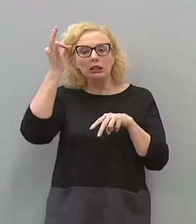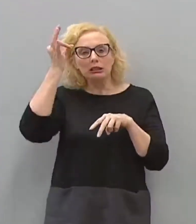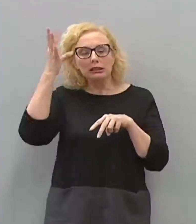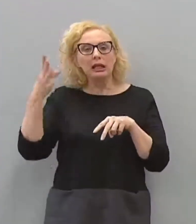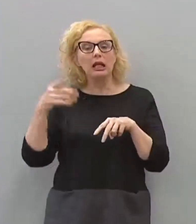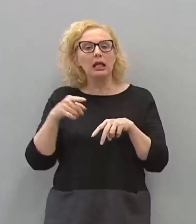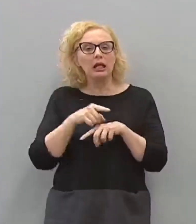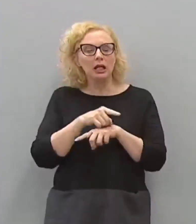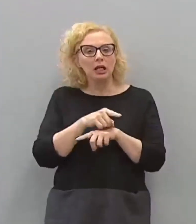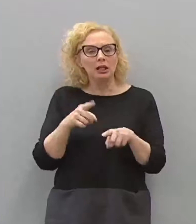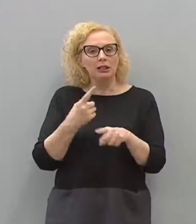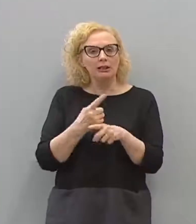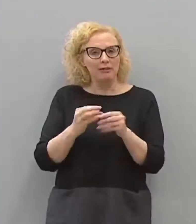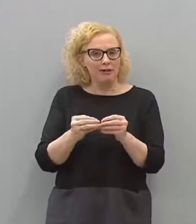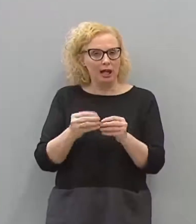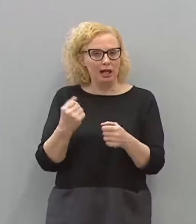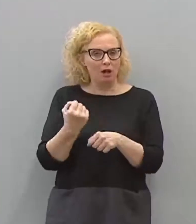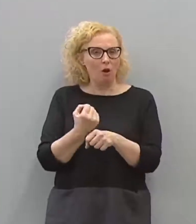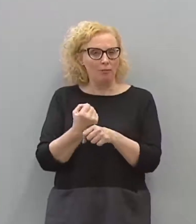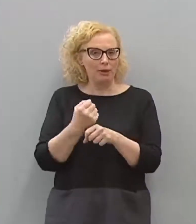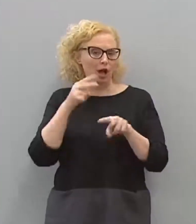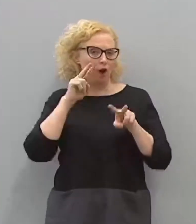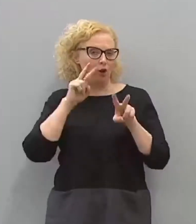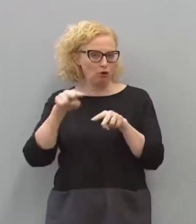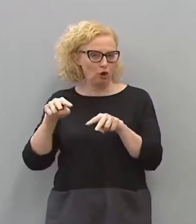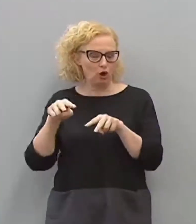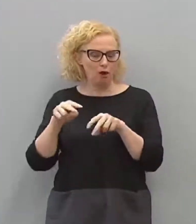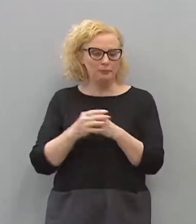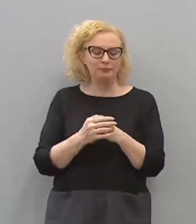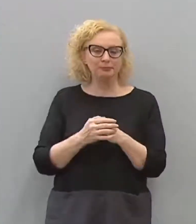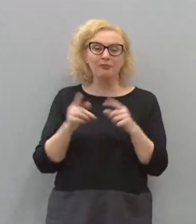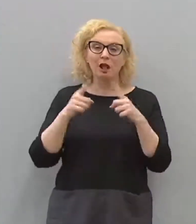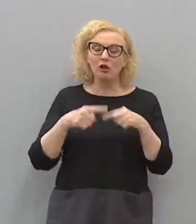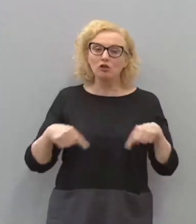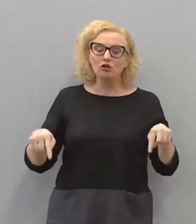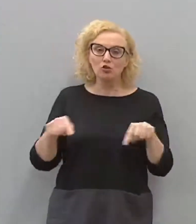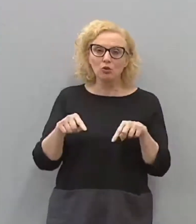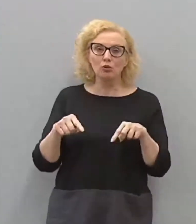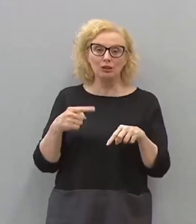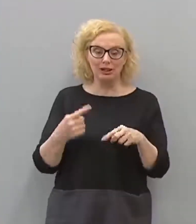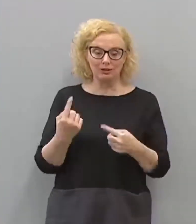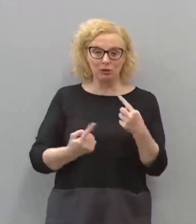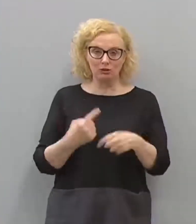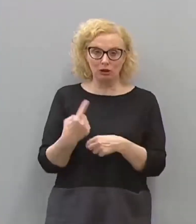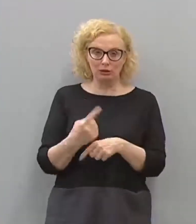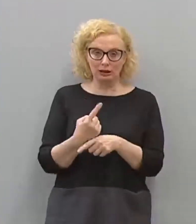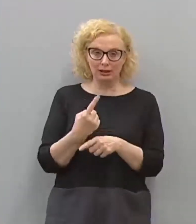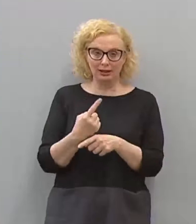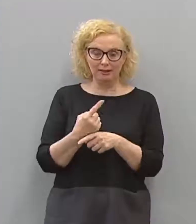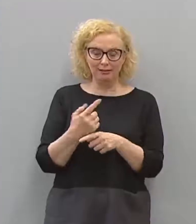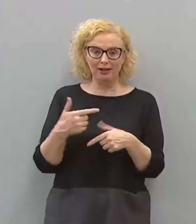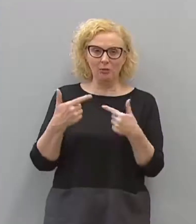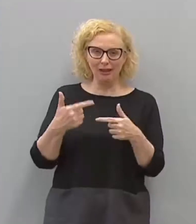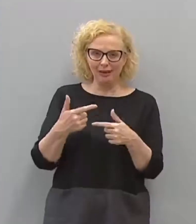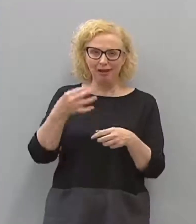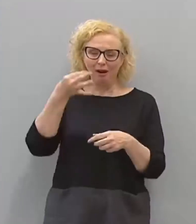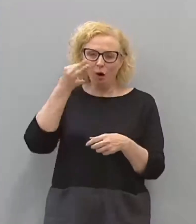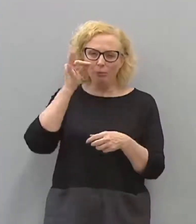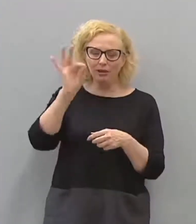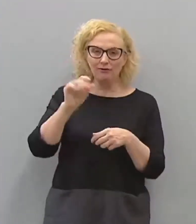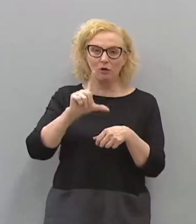sul sull'opera stessa la giunta in questo atto andrà a dare un obiettivo anche temporale alla